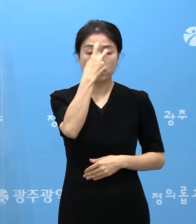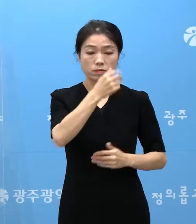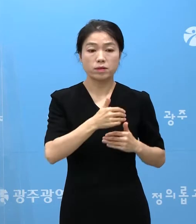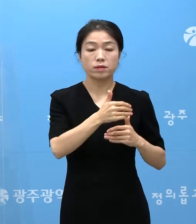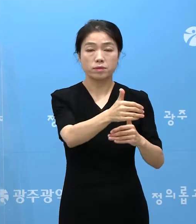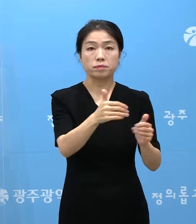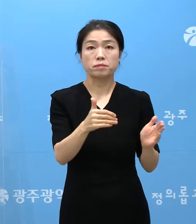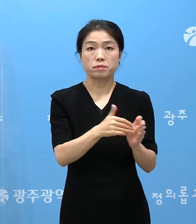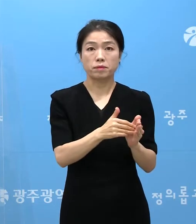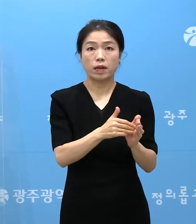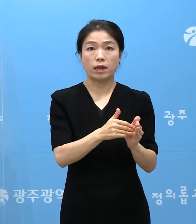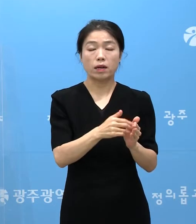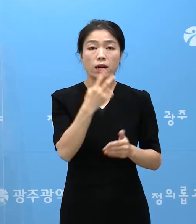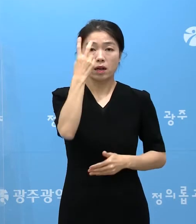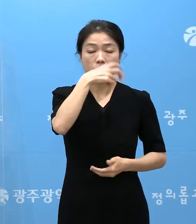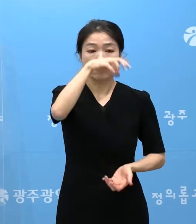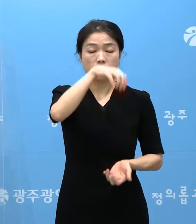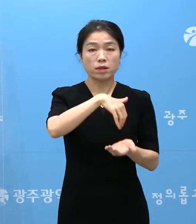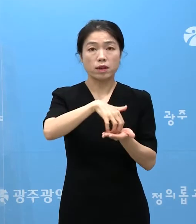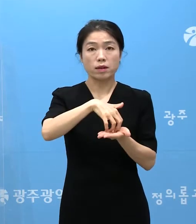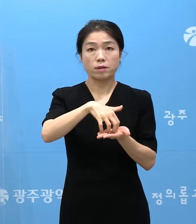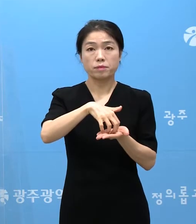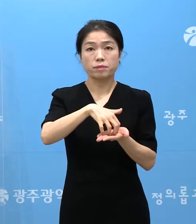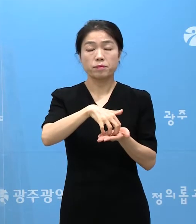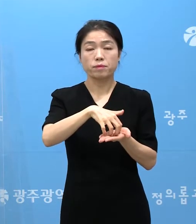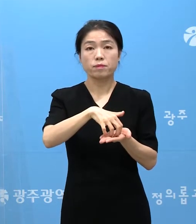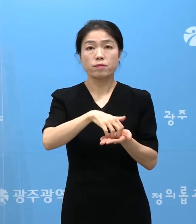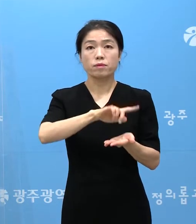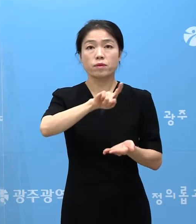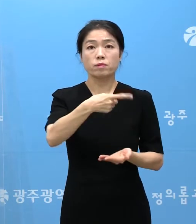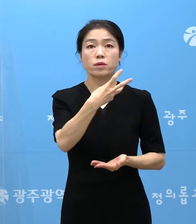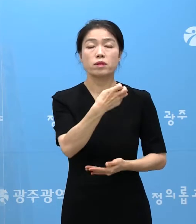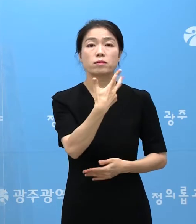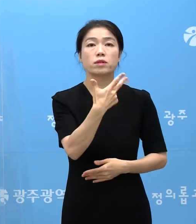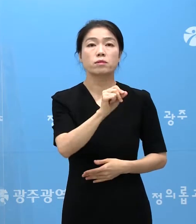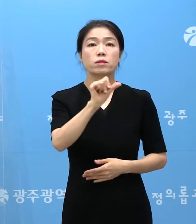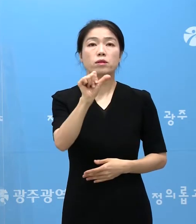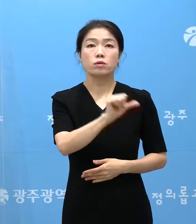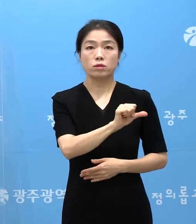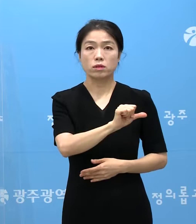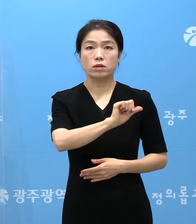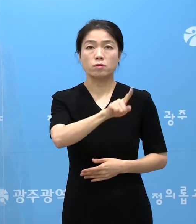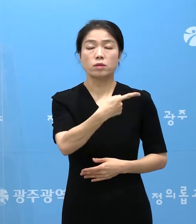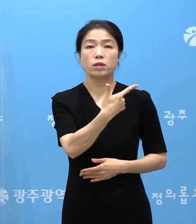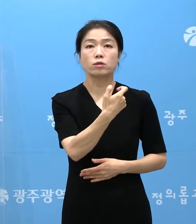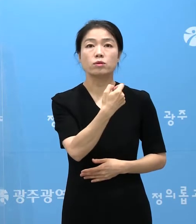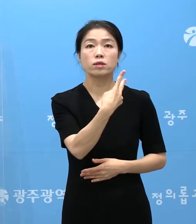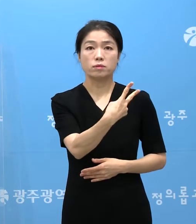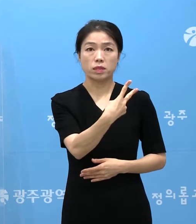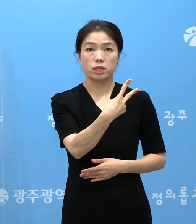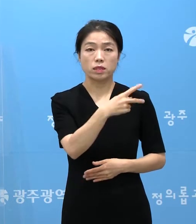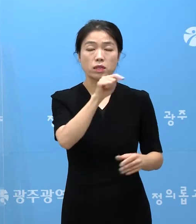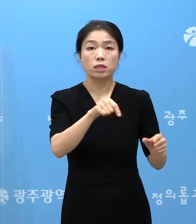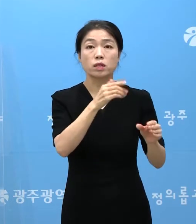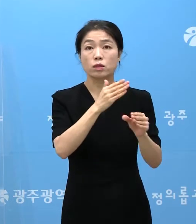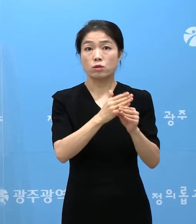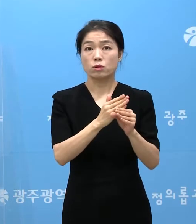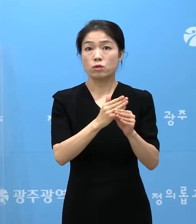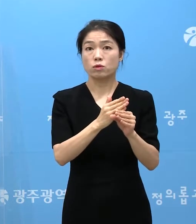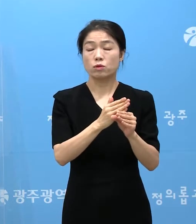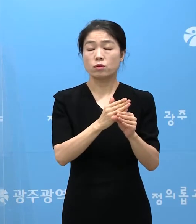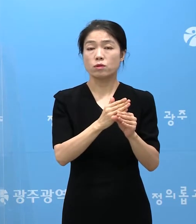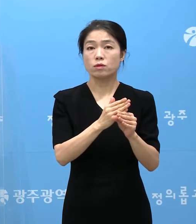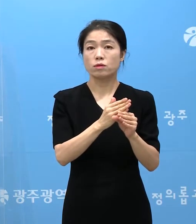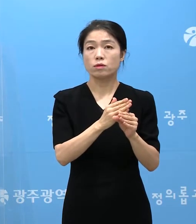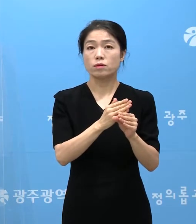검사를 진행하여 총 누적 검사 건수는 137만 5,162건으로 그중